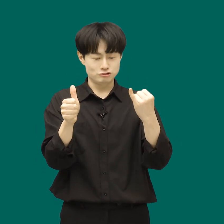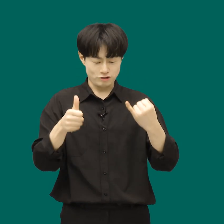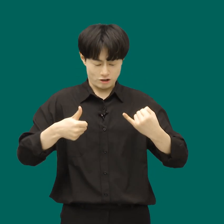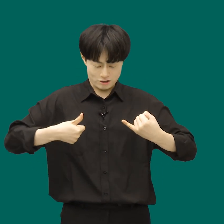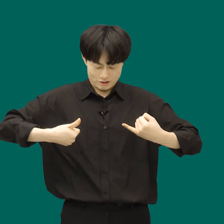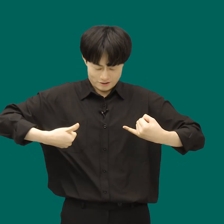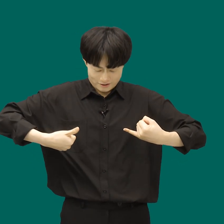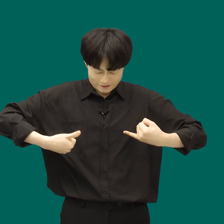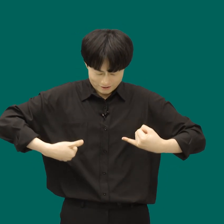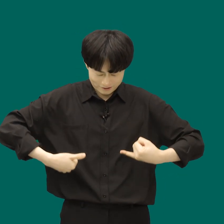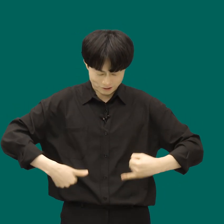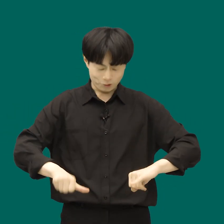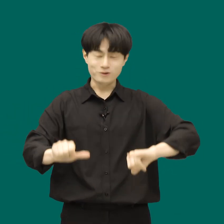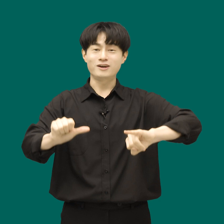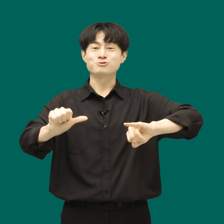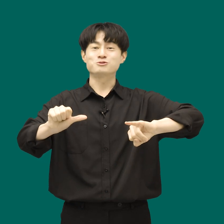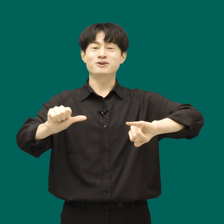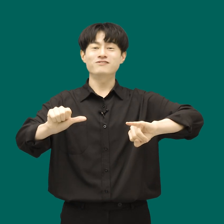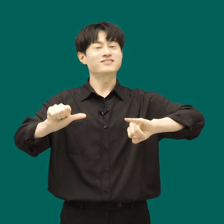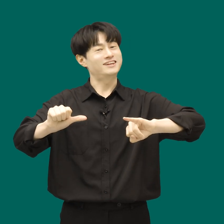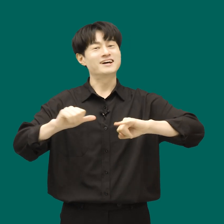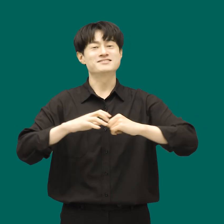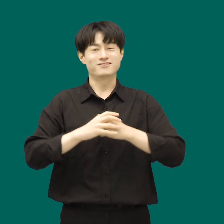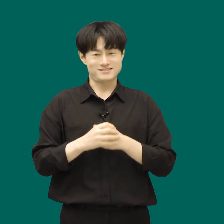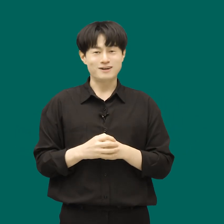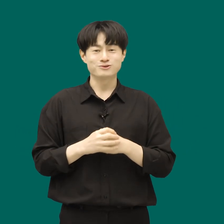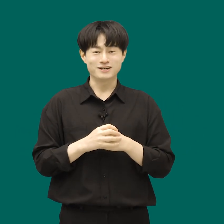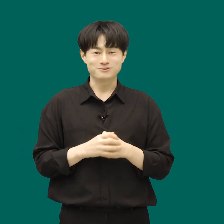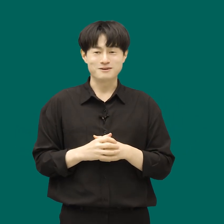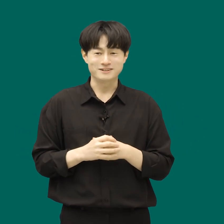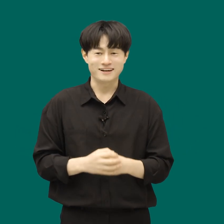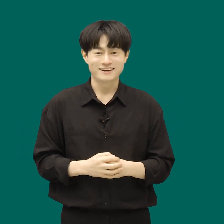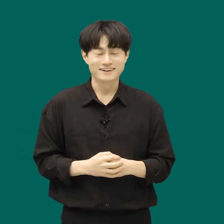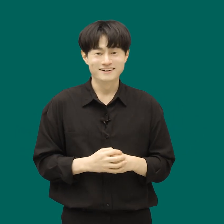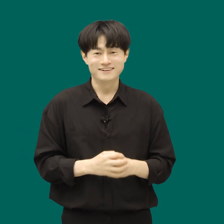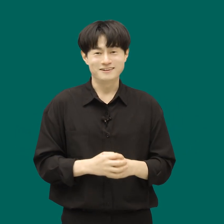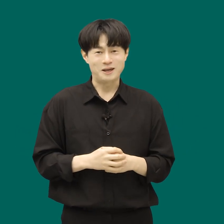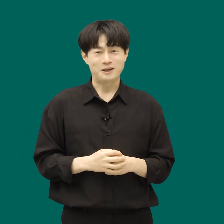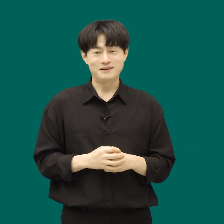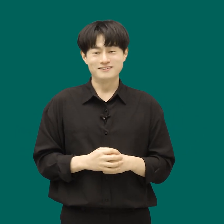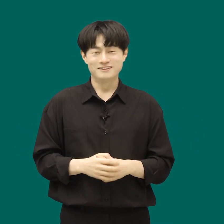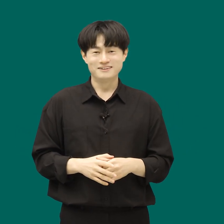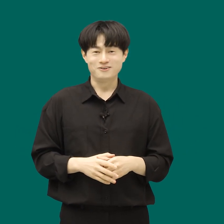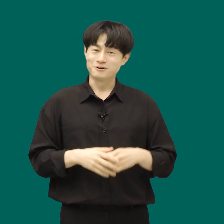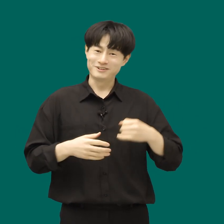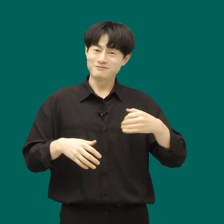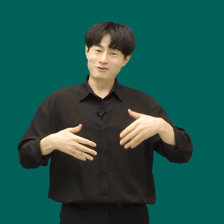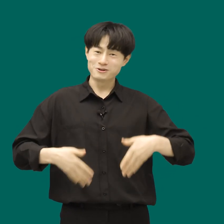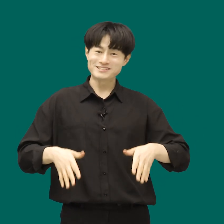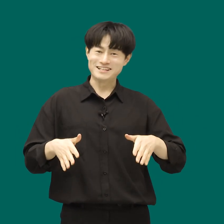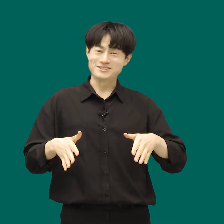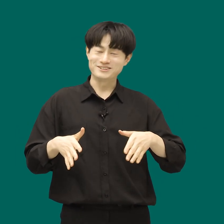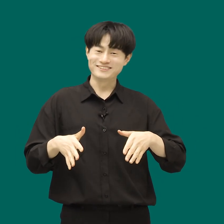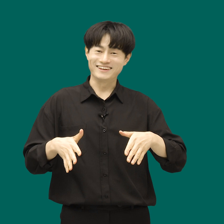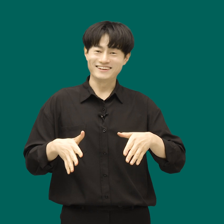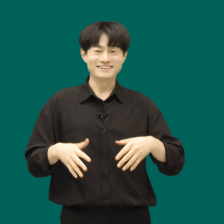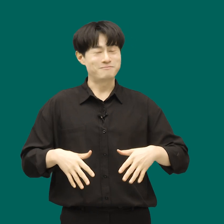해주시고요. 이렇게 해주시면 일란성 쌍둥이가 또 됩니다. 네, 어렵나요? 어렵진 않죠. 네,